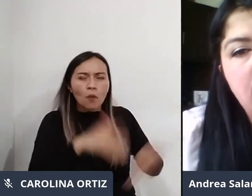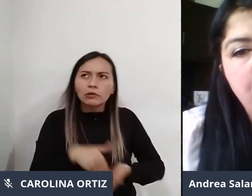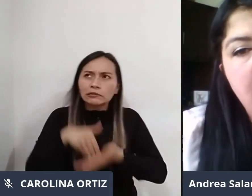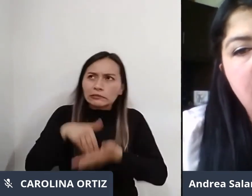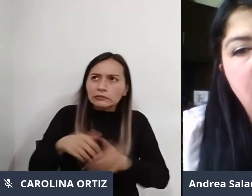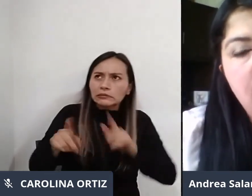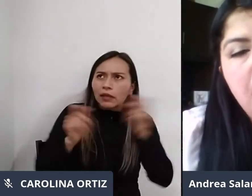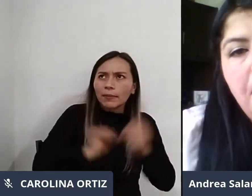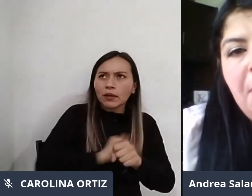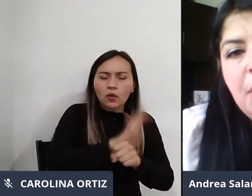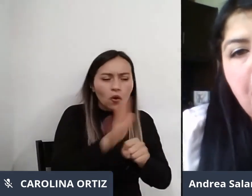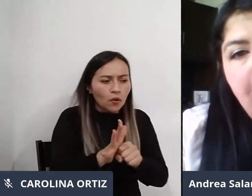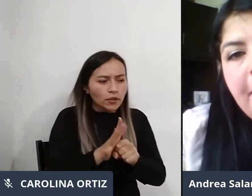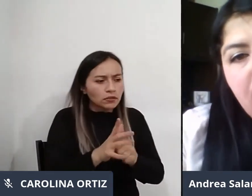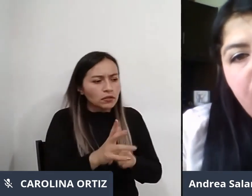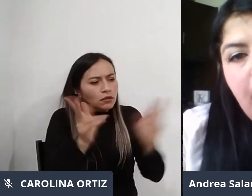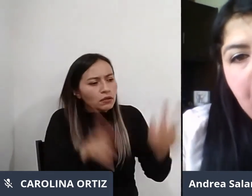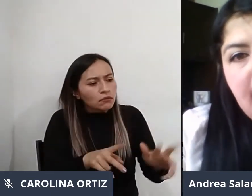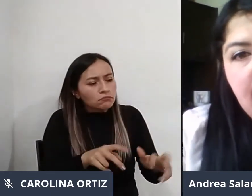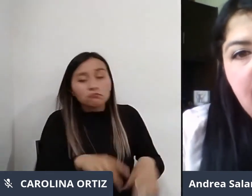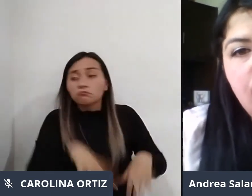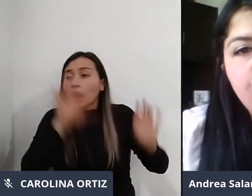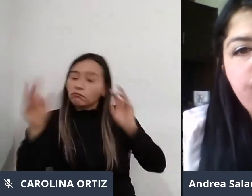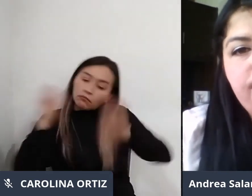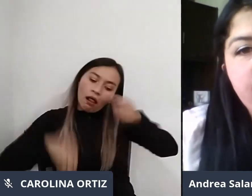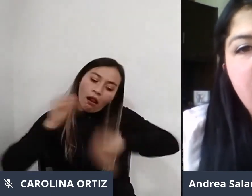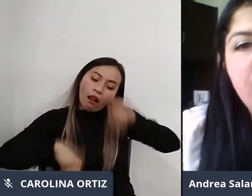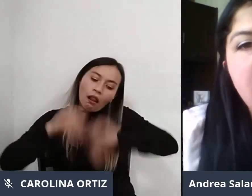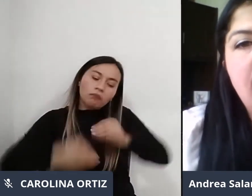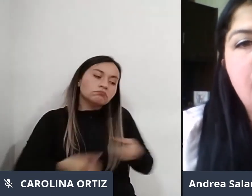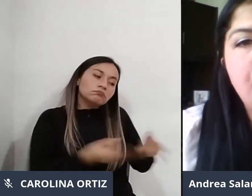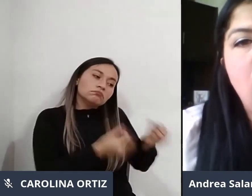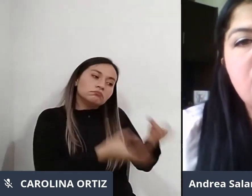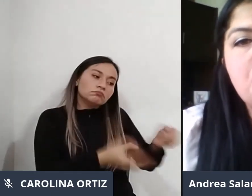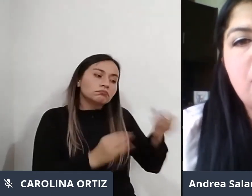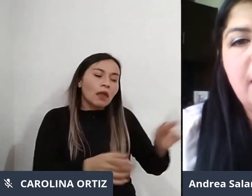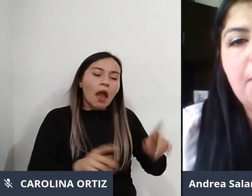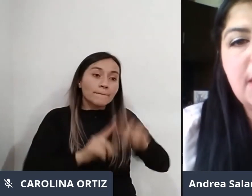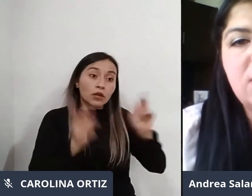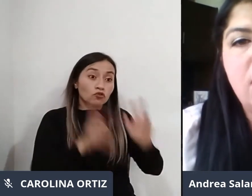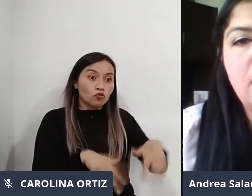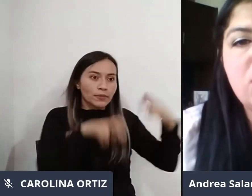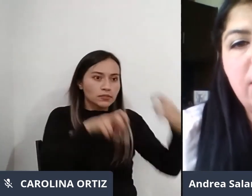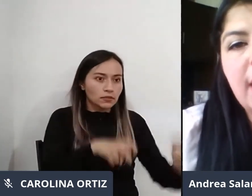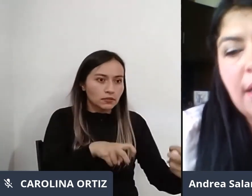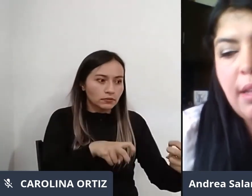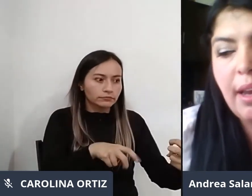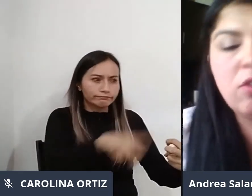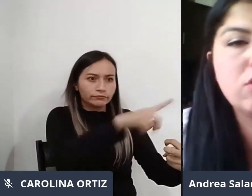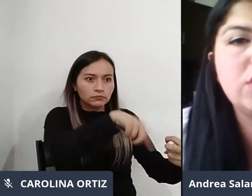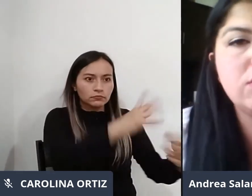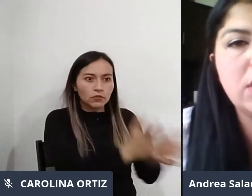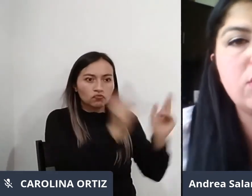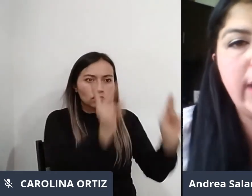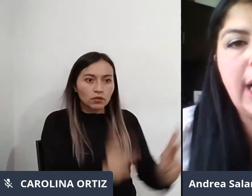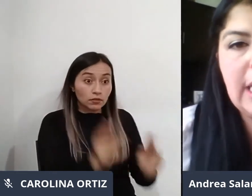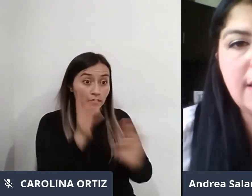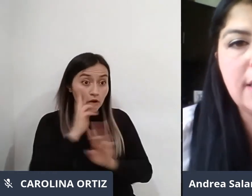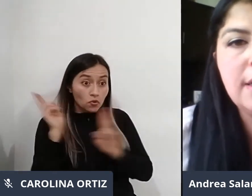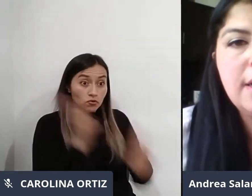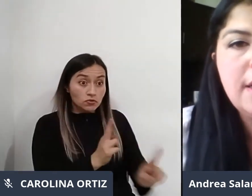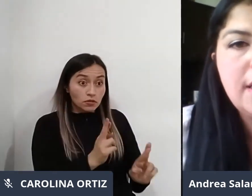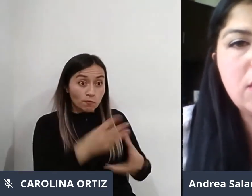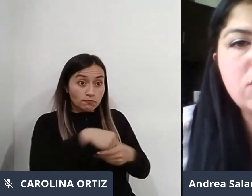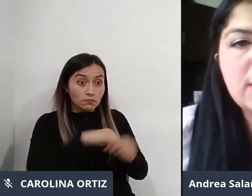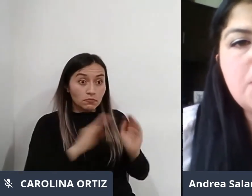ellos de esa experiencia, pues simplemente yo voy a empezar a tener infinidad de problemas porque mis estudiantes no se van a sentir reconocidos dentro de la